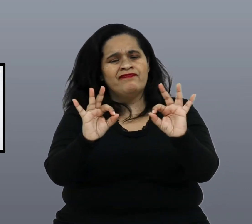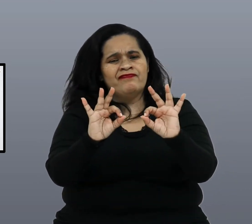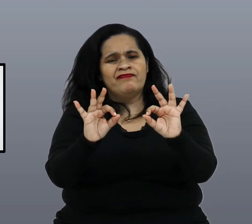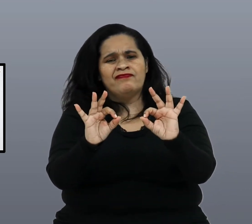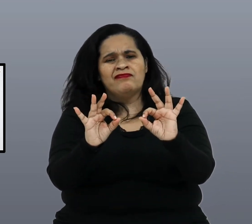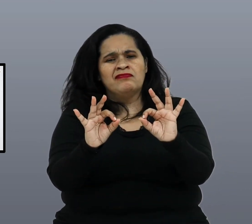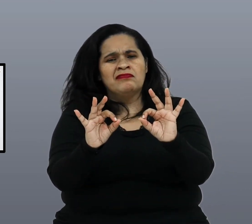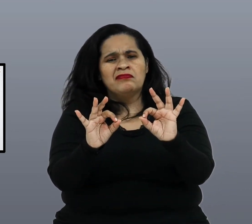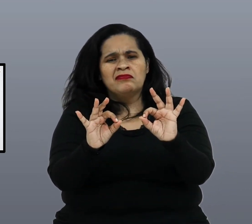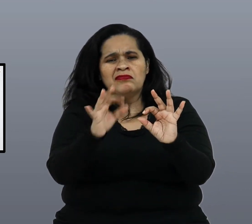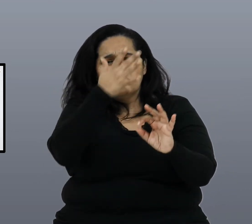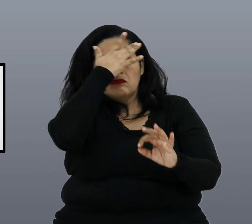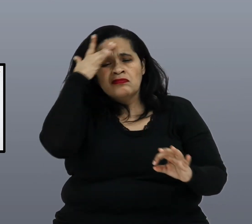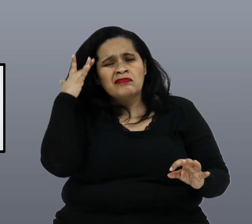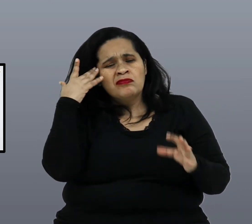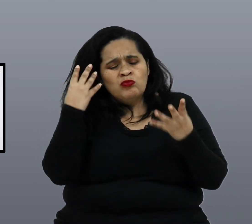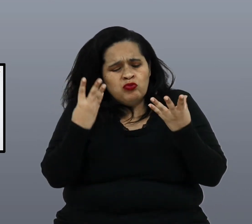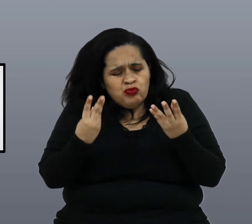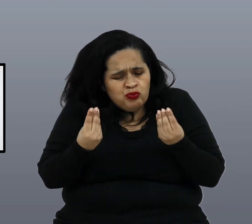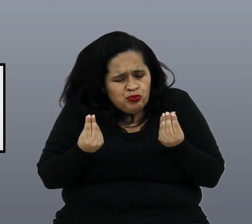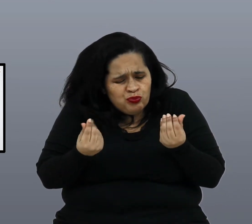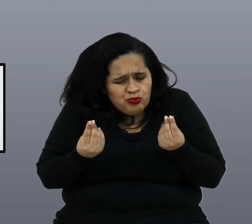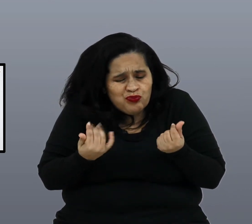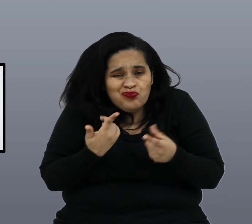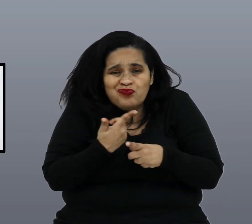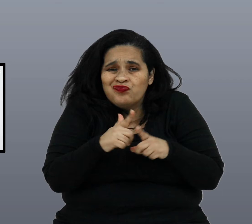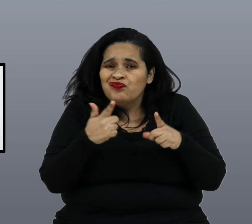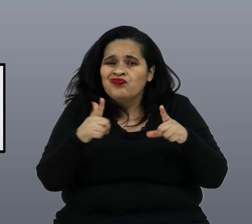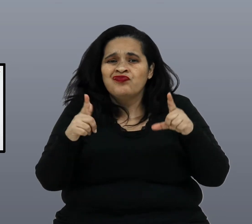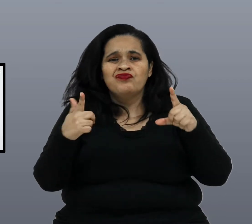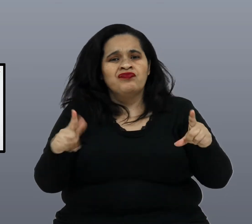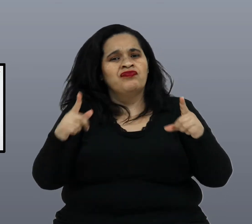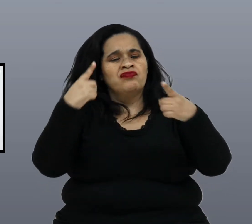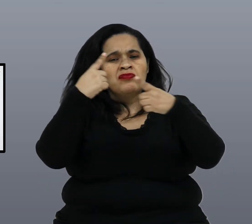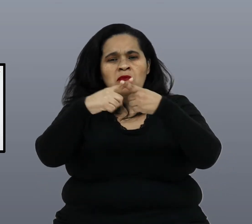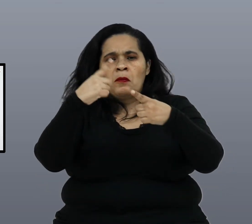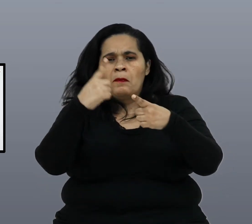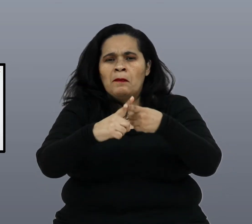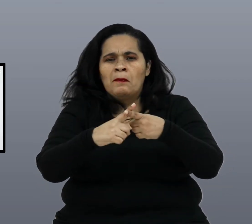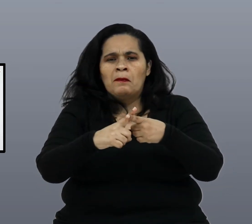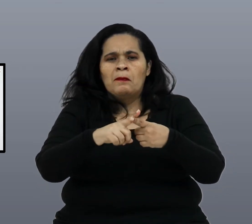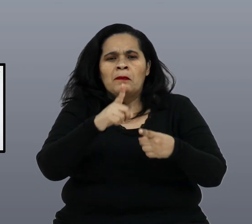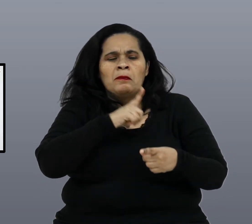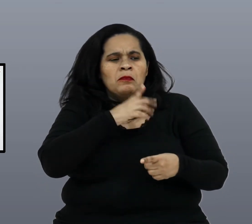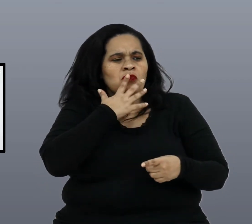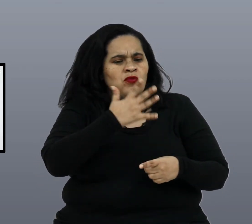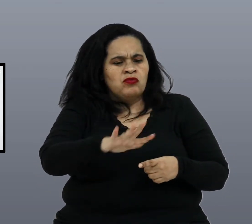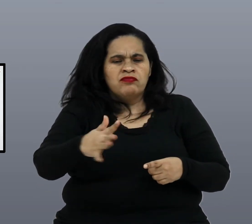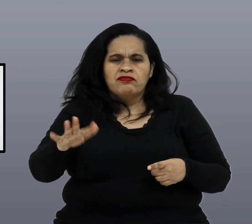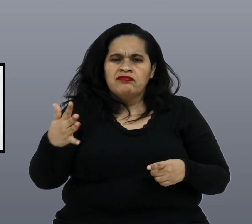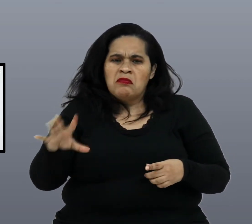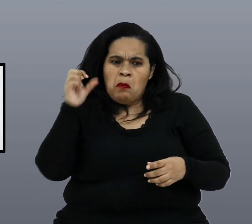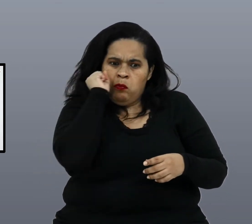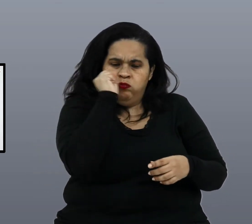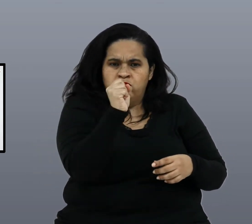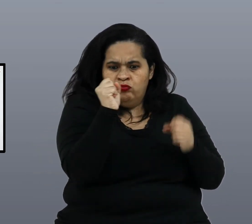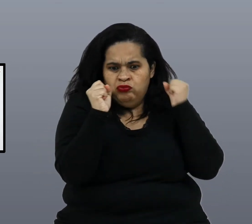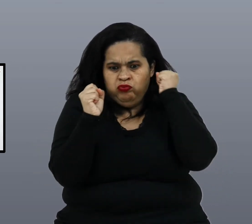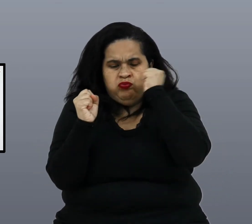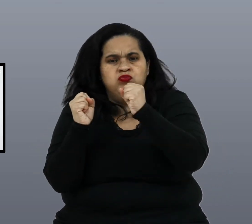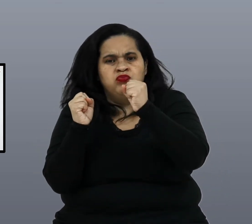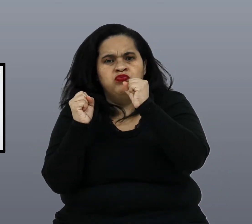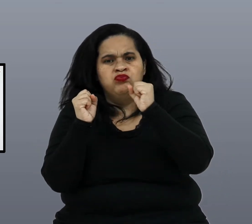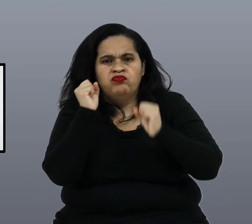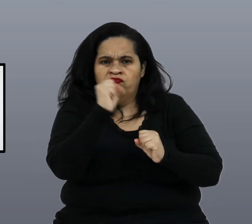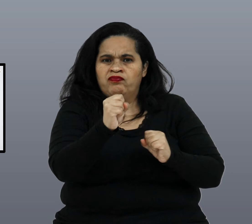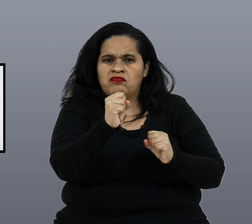eram insensíveis às suas vítimas. Ou seja, crucificar uma criança e um velho para eles era comum, né? Desde que